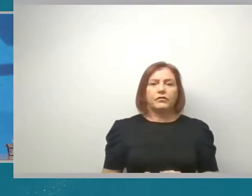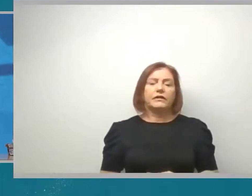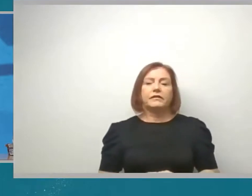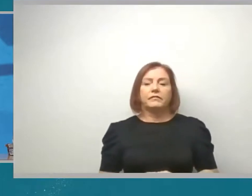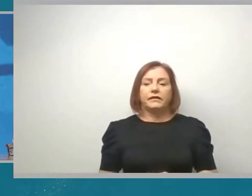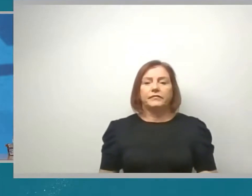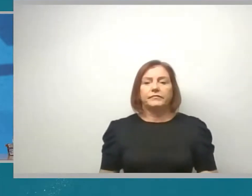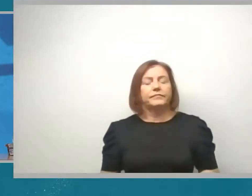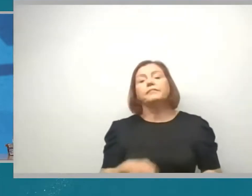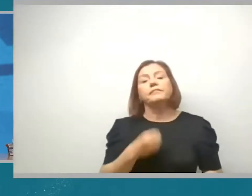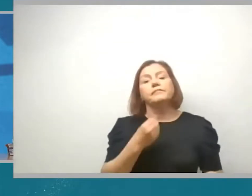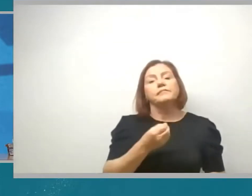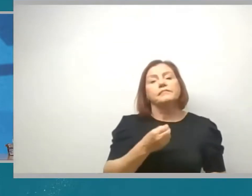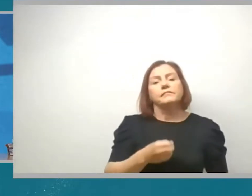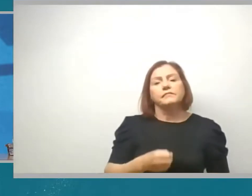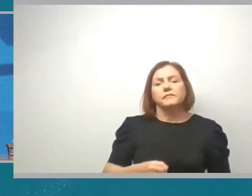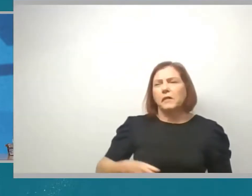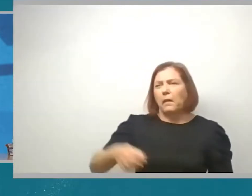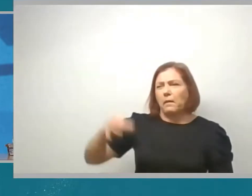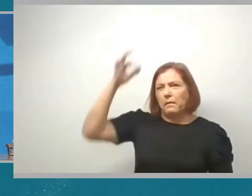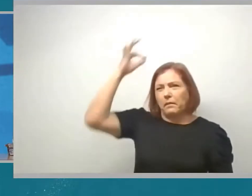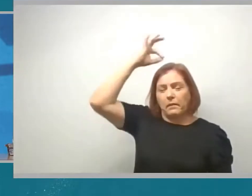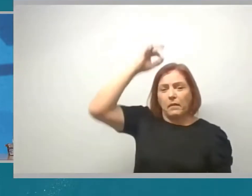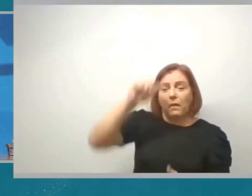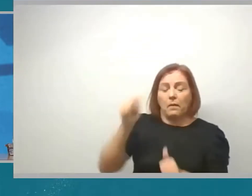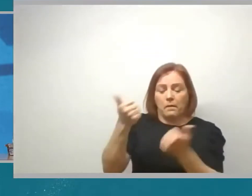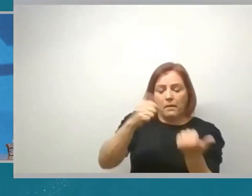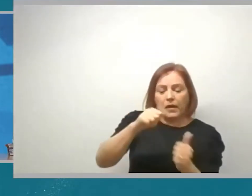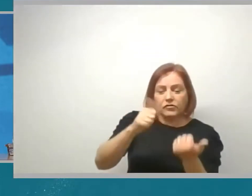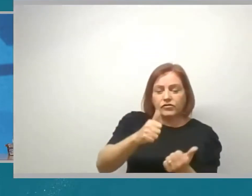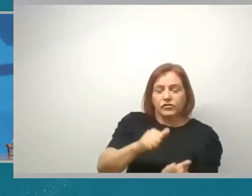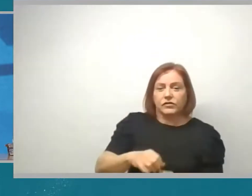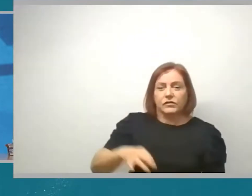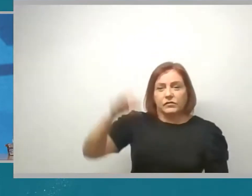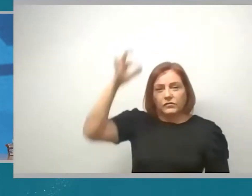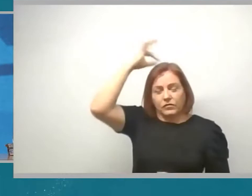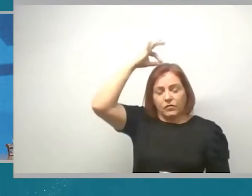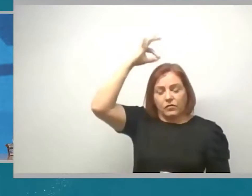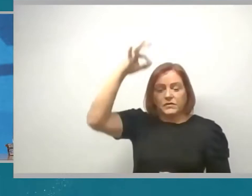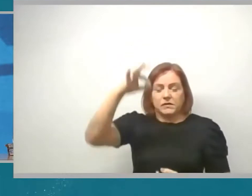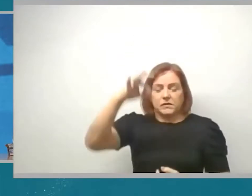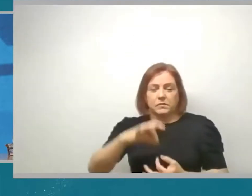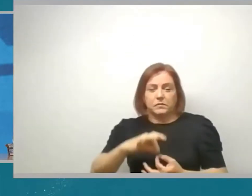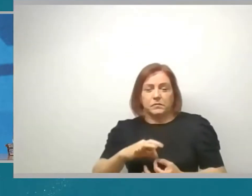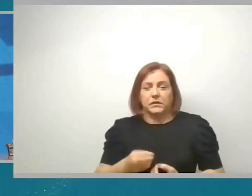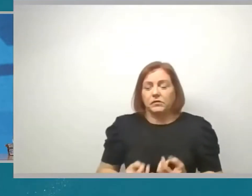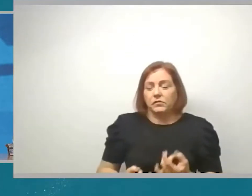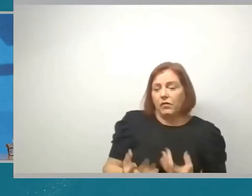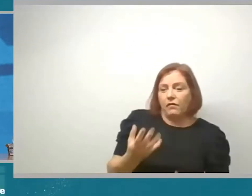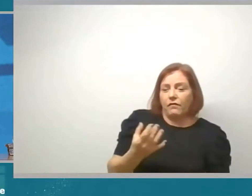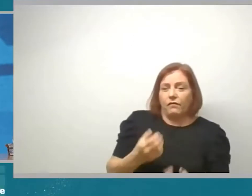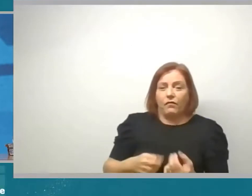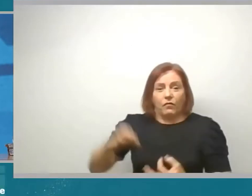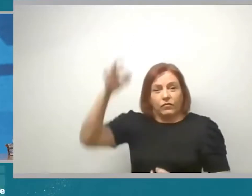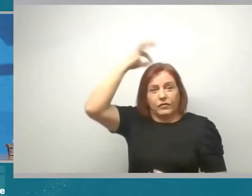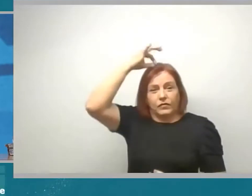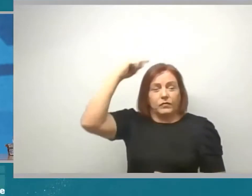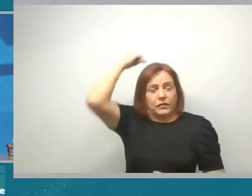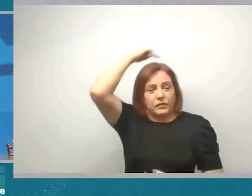fogo. O Espírito Santo é para a nossa regeneração. E com fogo, aqui disse, por